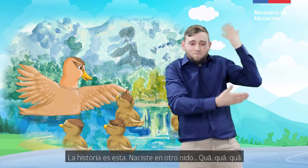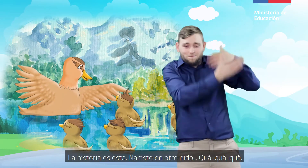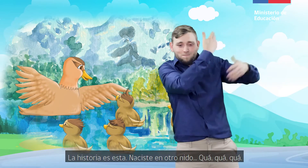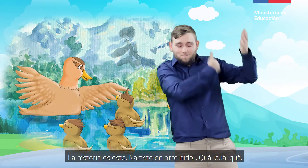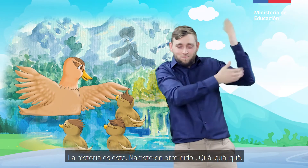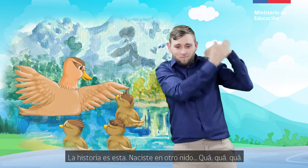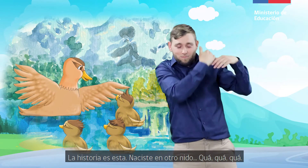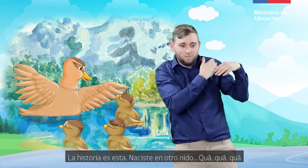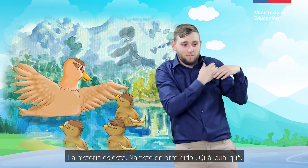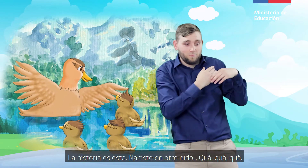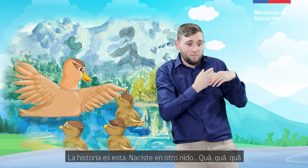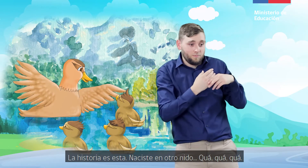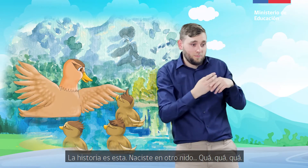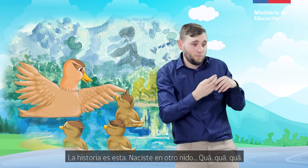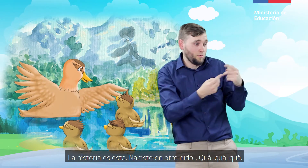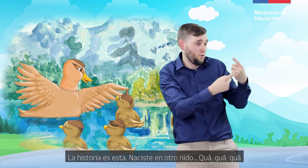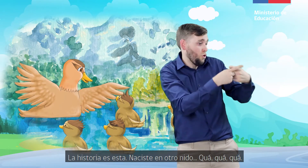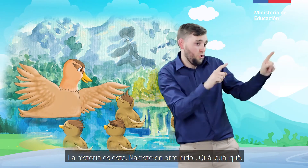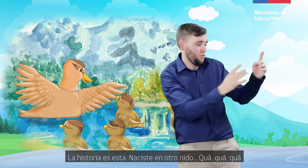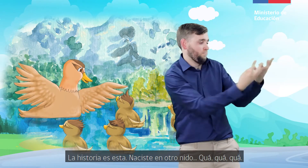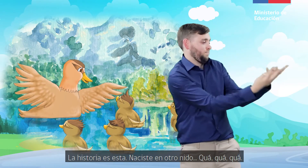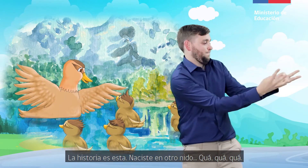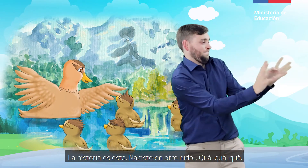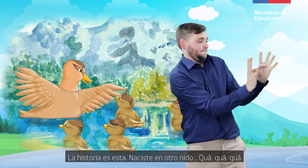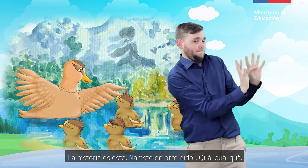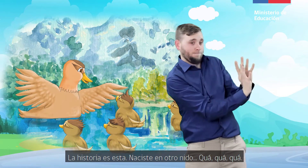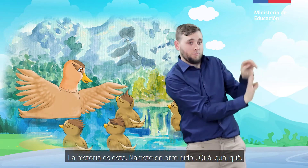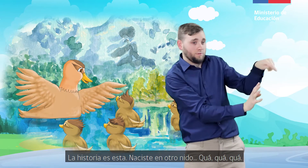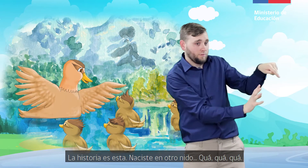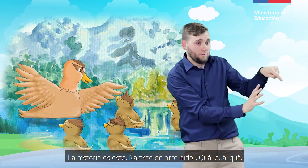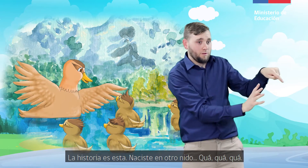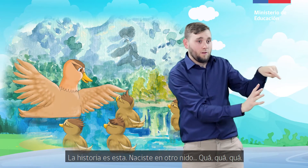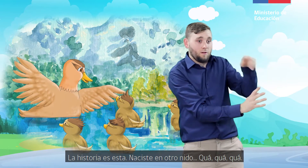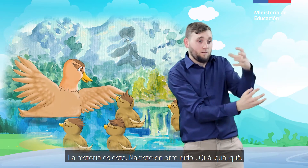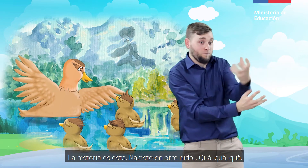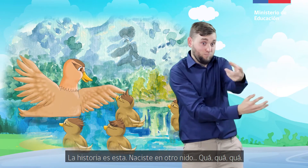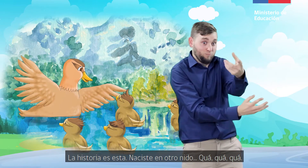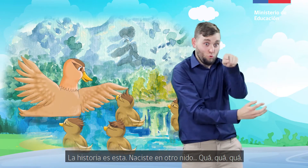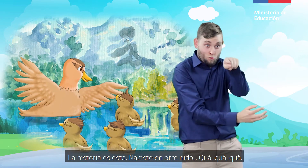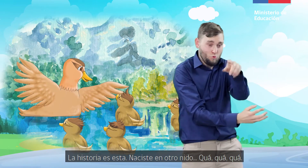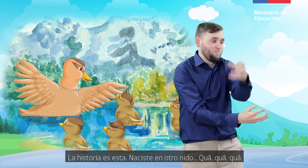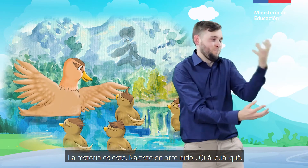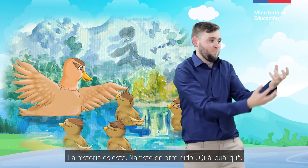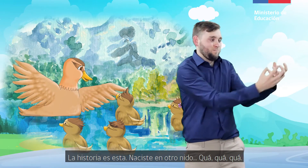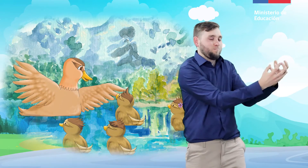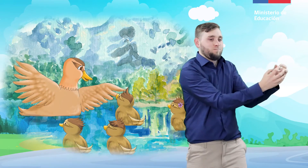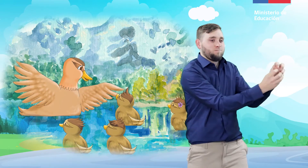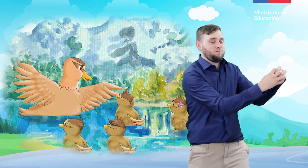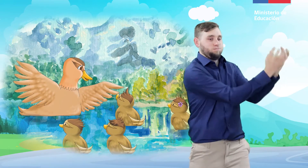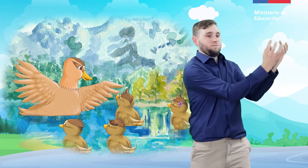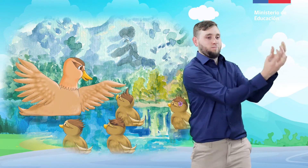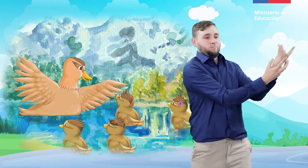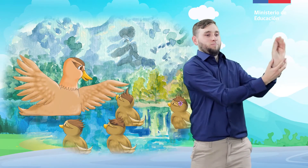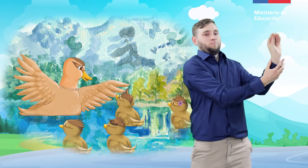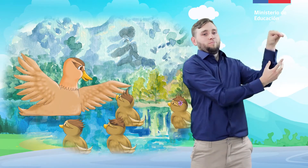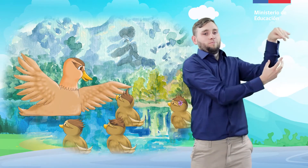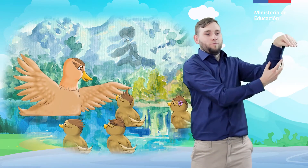La historia es esta. Naciste en otro nido. Cuac, cuac, cuac. Cuac, cuac, cuac.